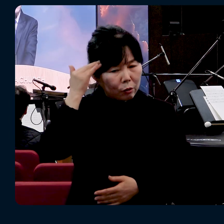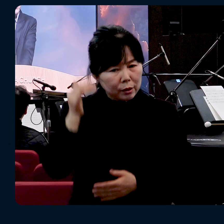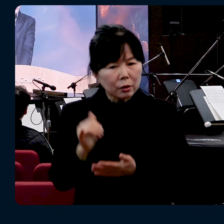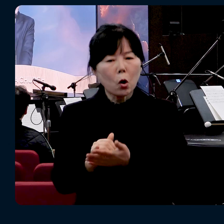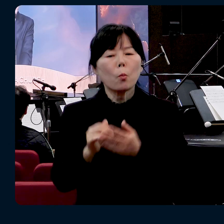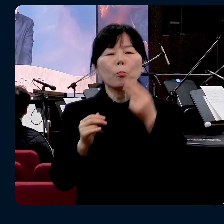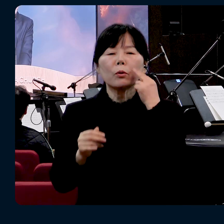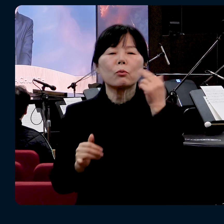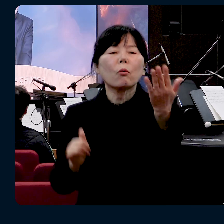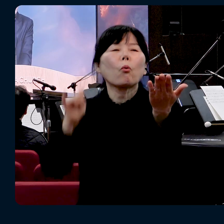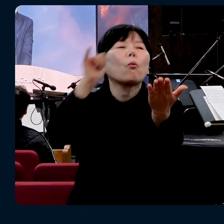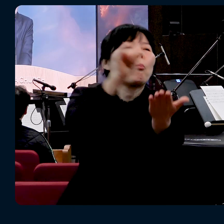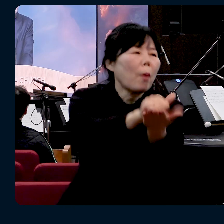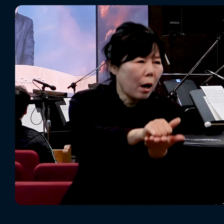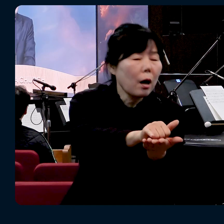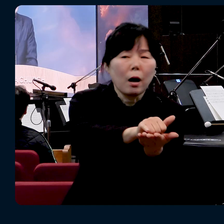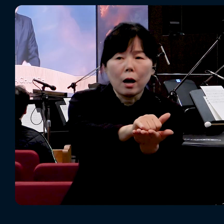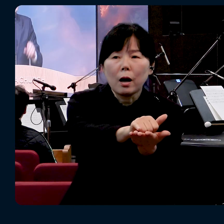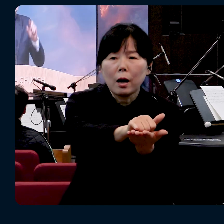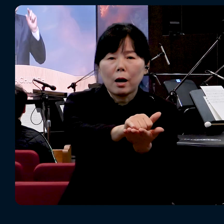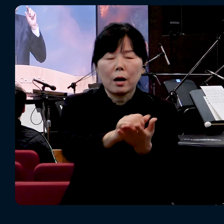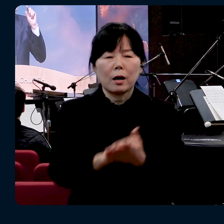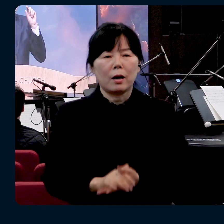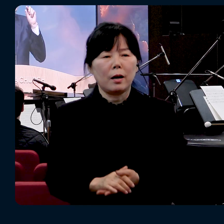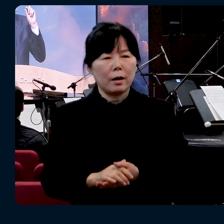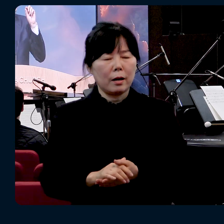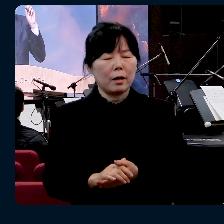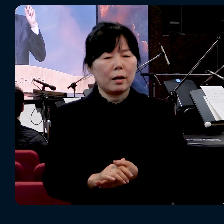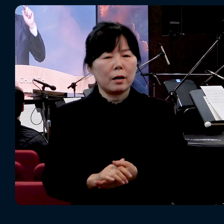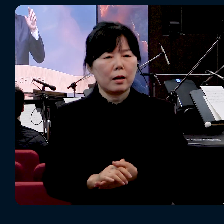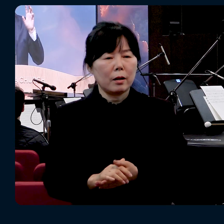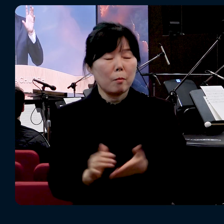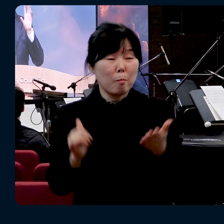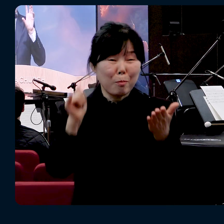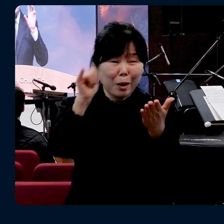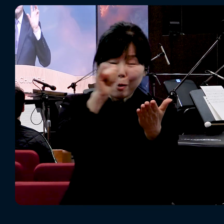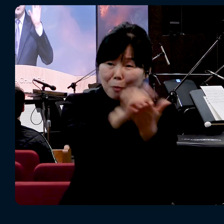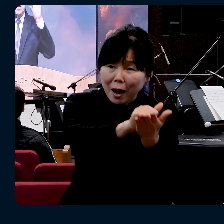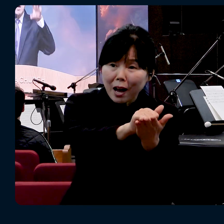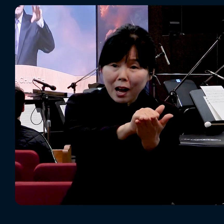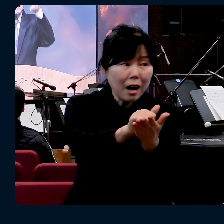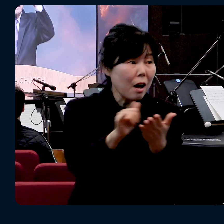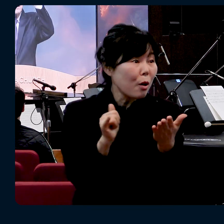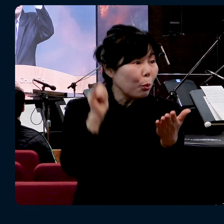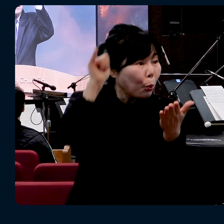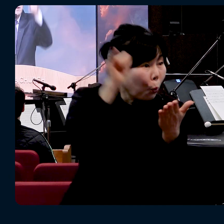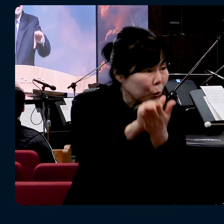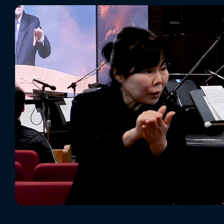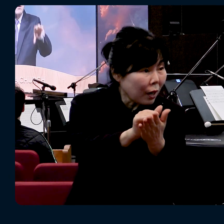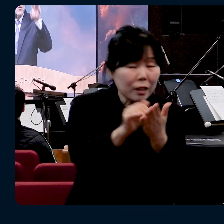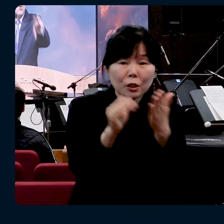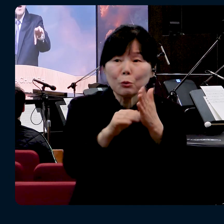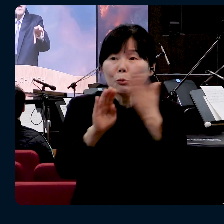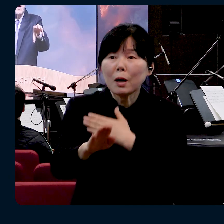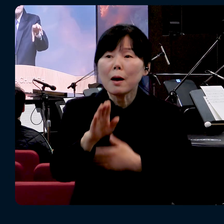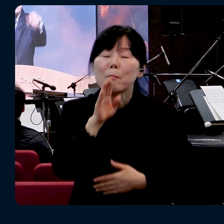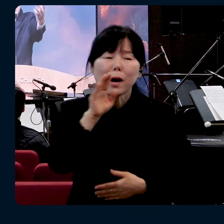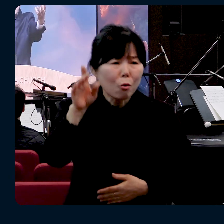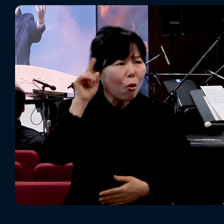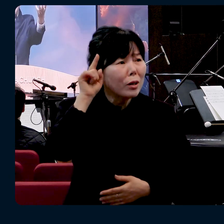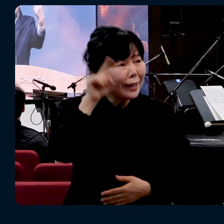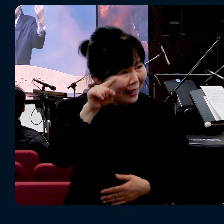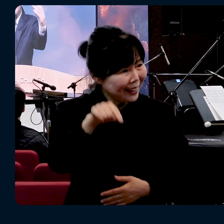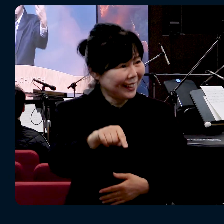한국에서 미국으로 이민을 오셨어요. 그런데 이민 온 그날, 그러니까 미국에 도착한